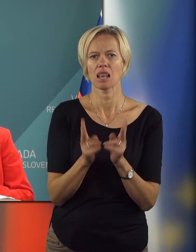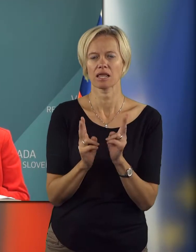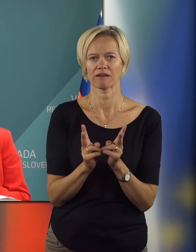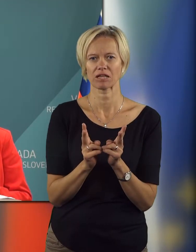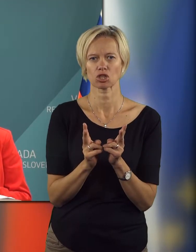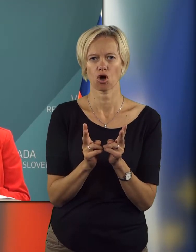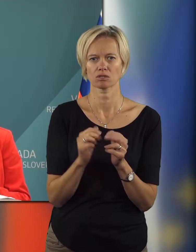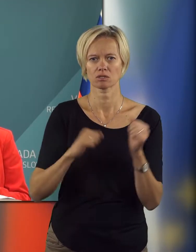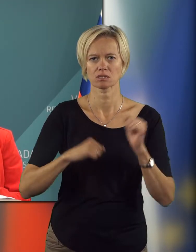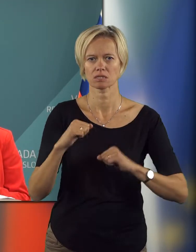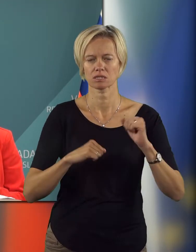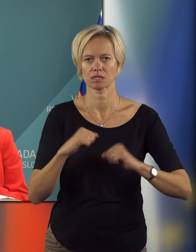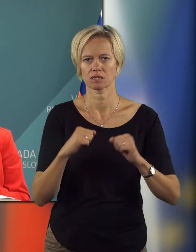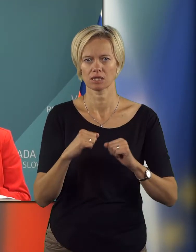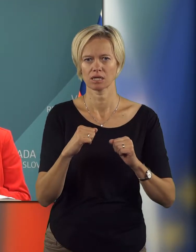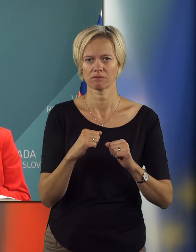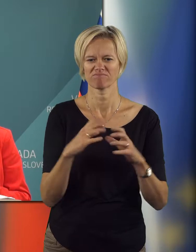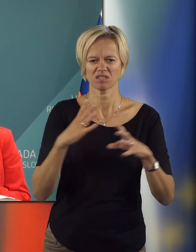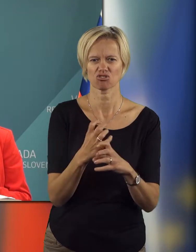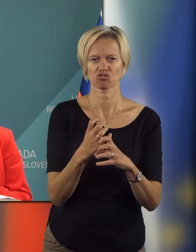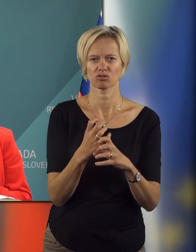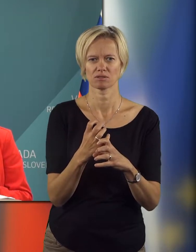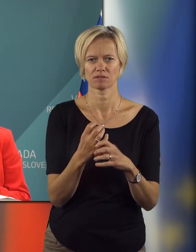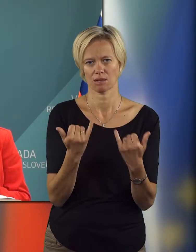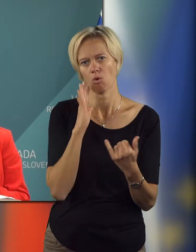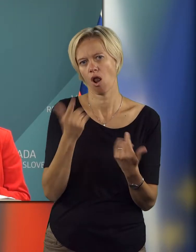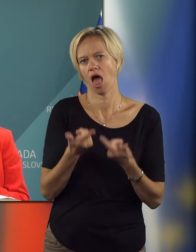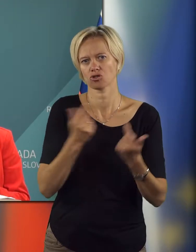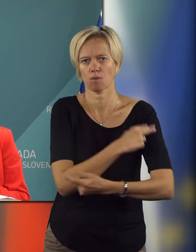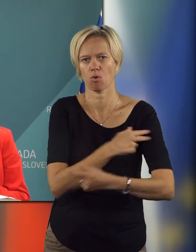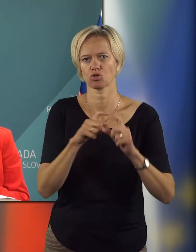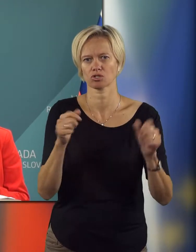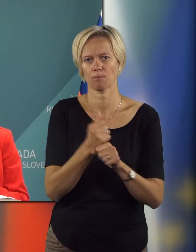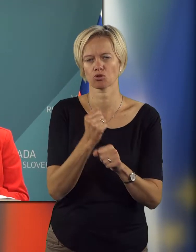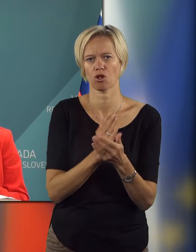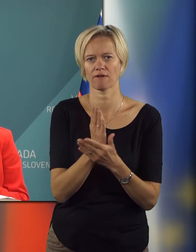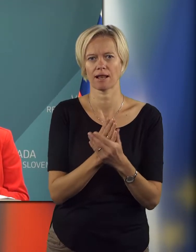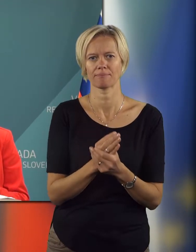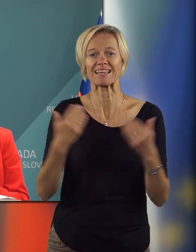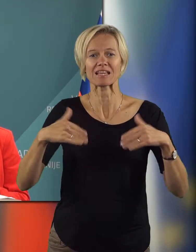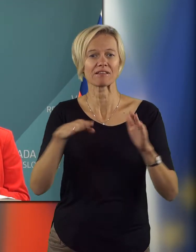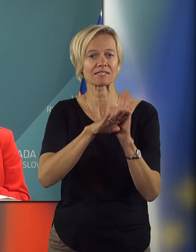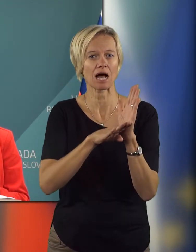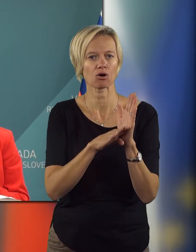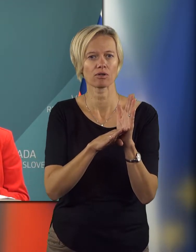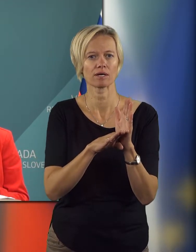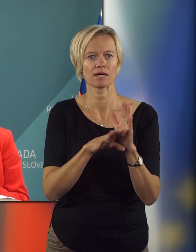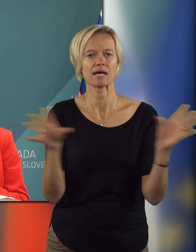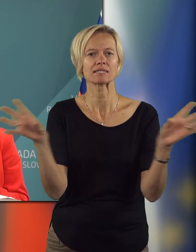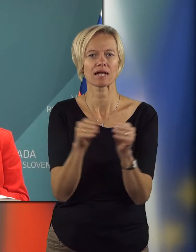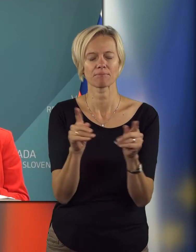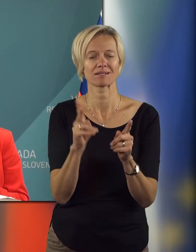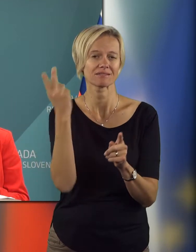v bolnišnicah, da bodo lažje poslovale. Zakon interventni zajema